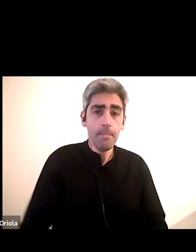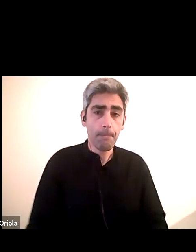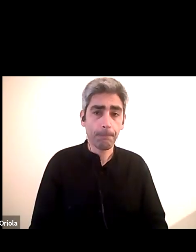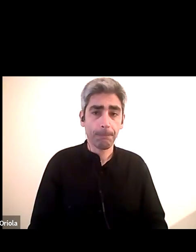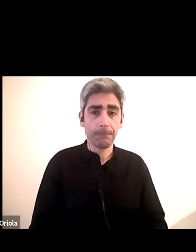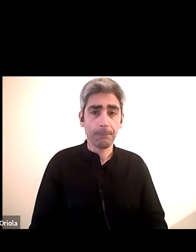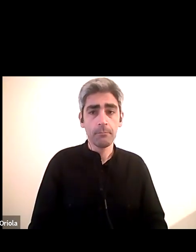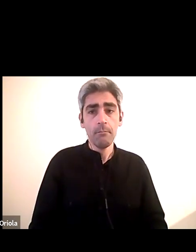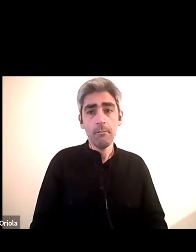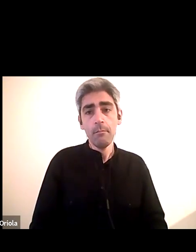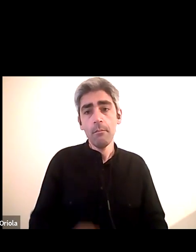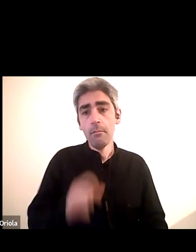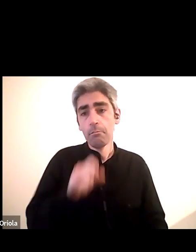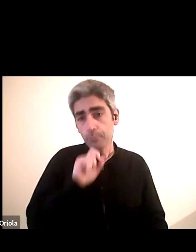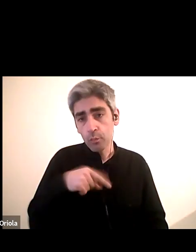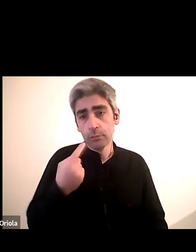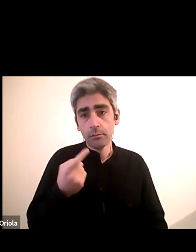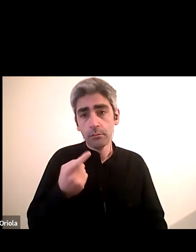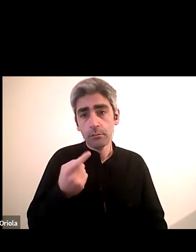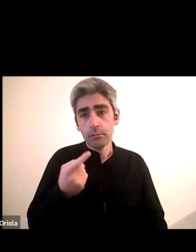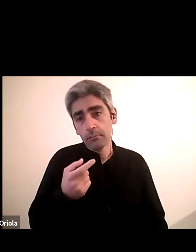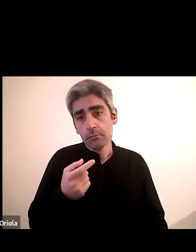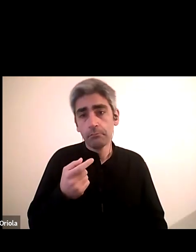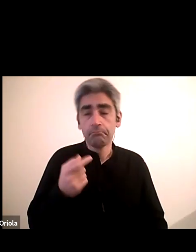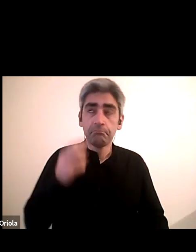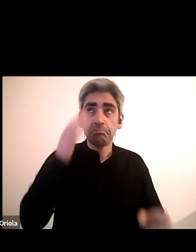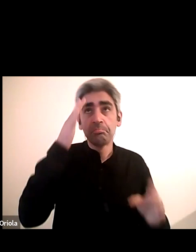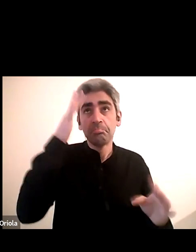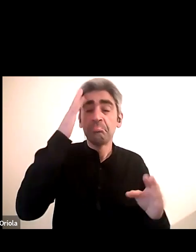poderia ser eventualmente expectável,